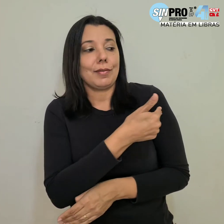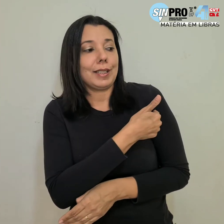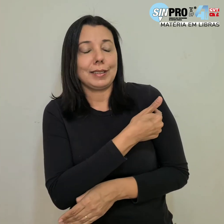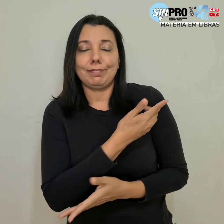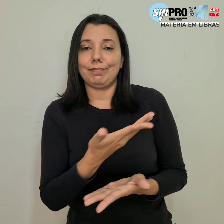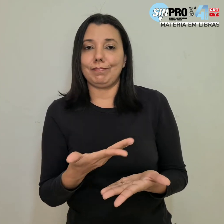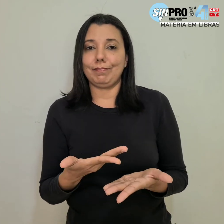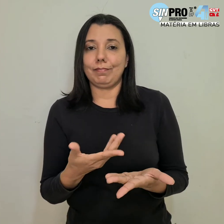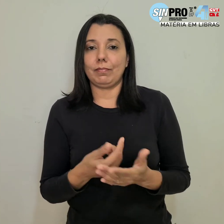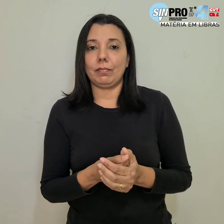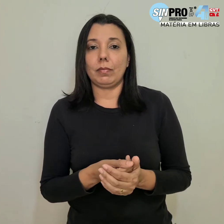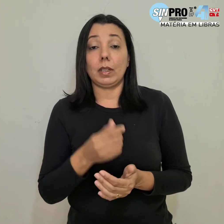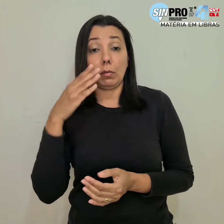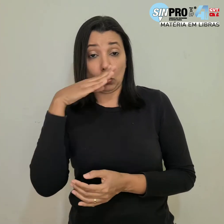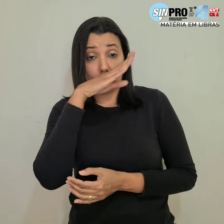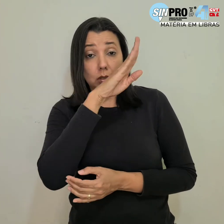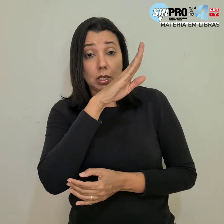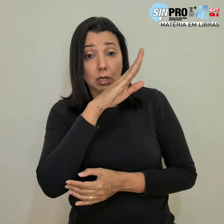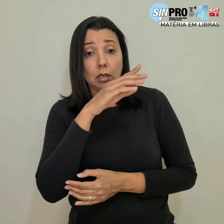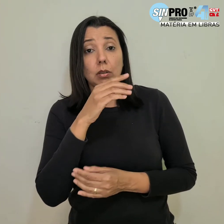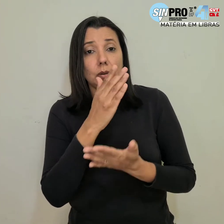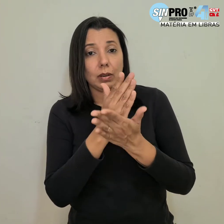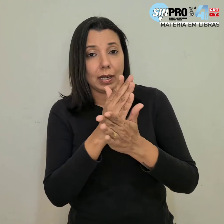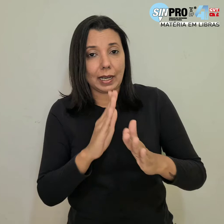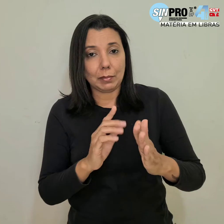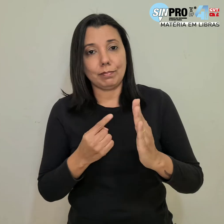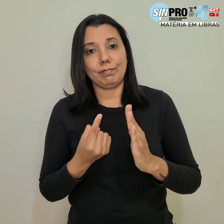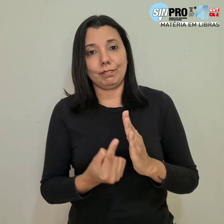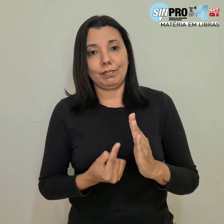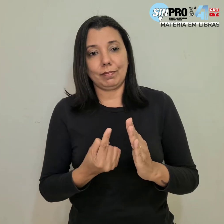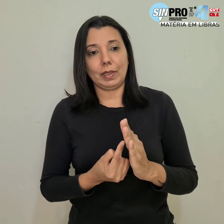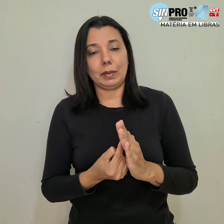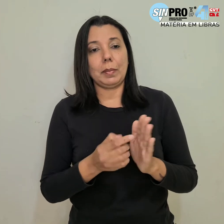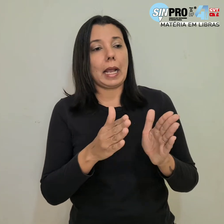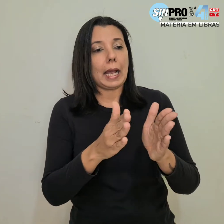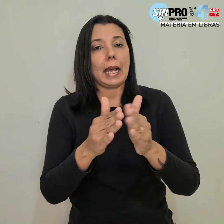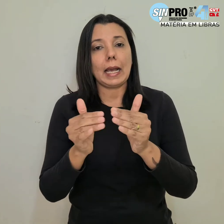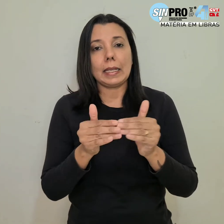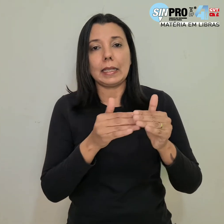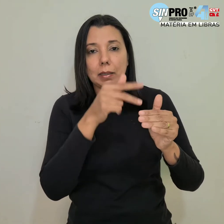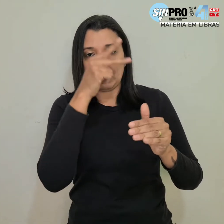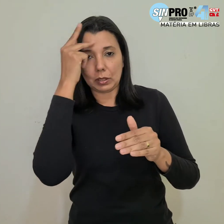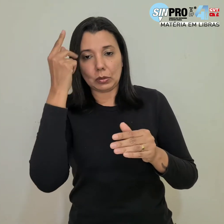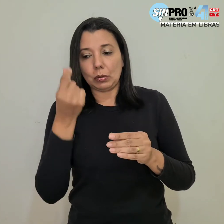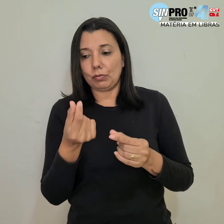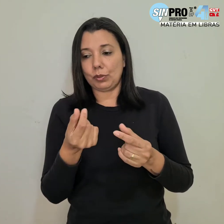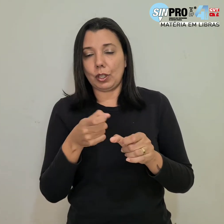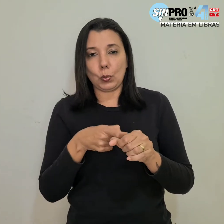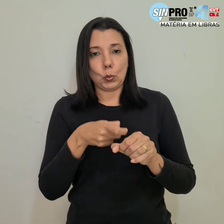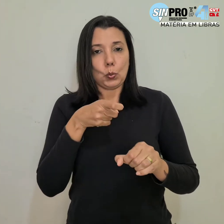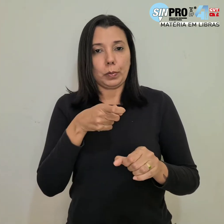vacina. Bolsonaro sabota isolamento para atender investidores.